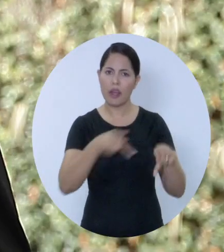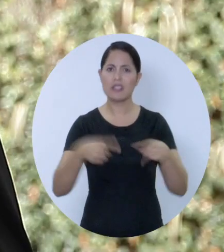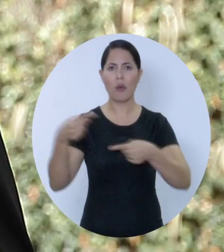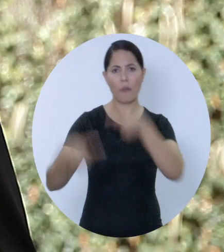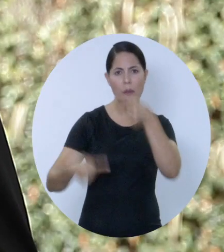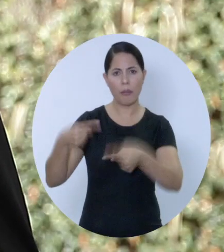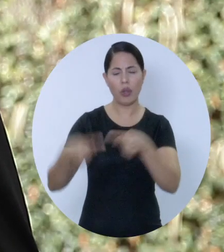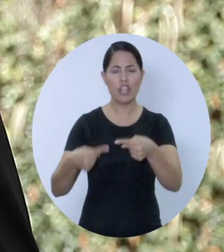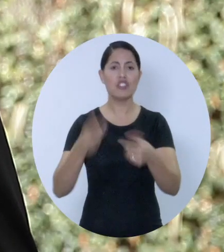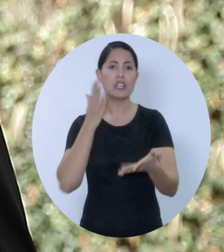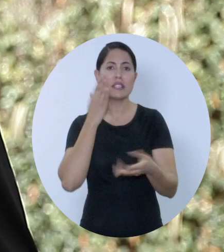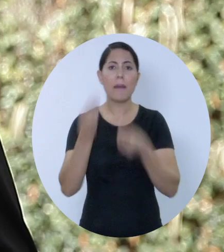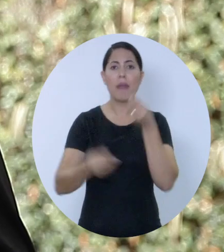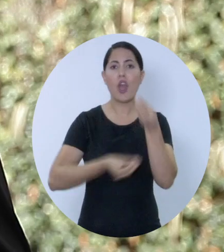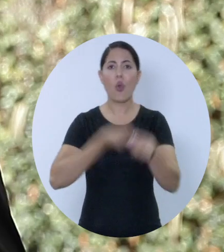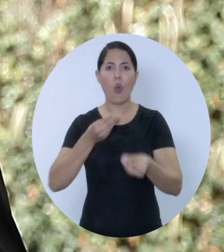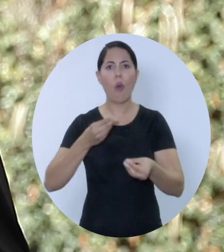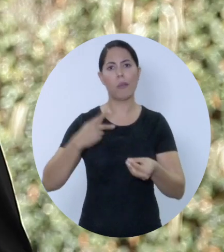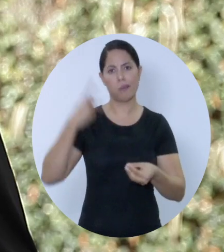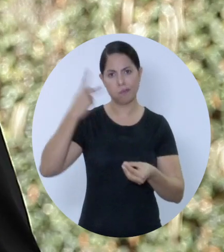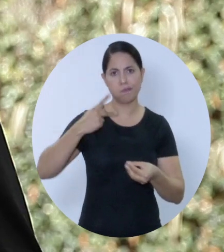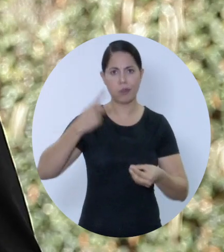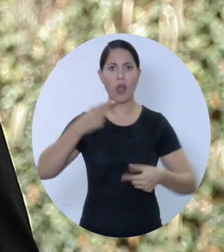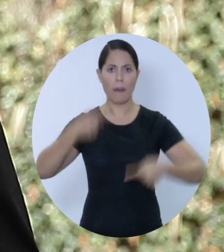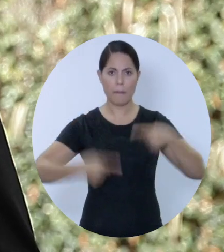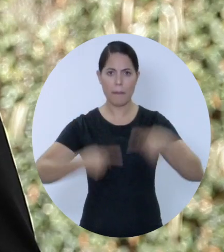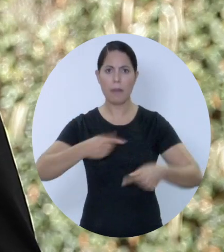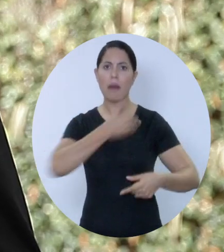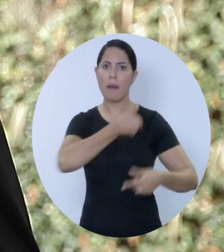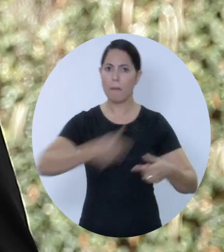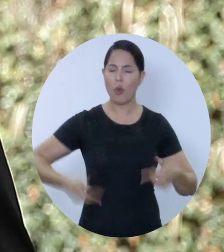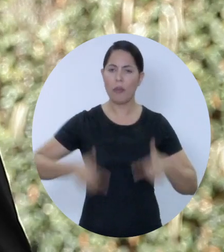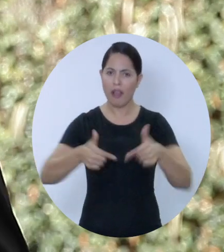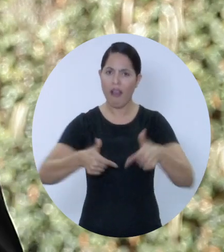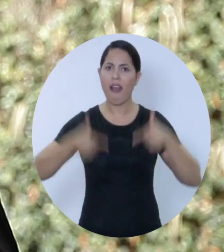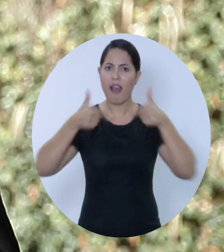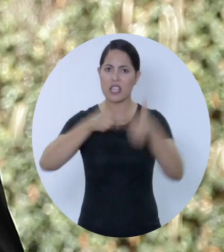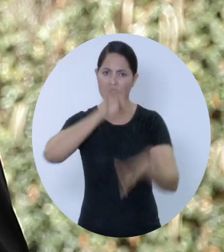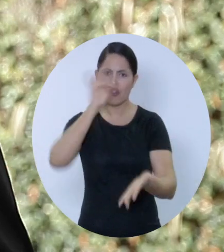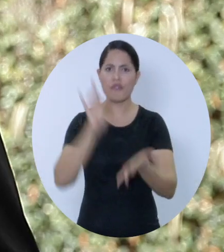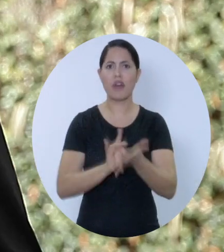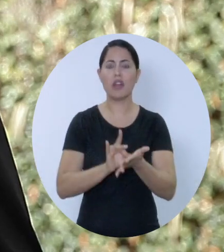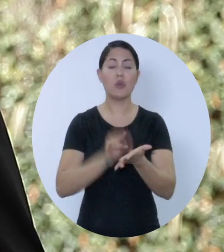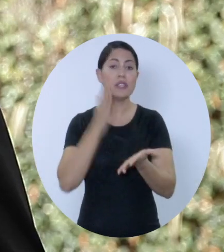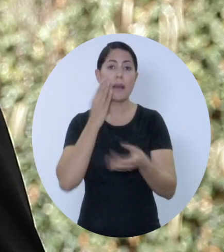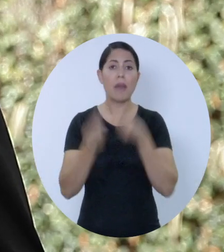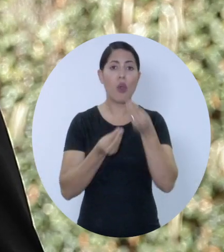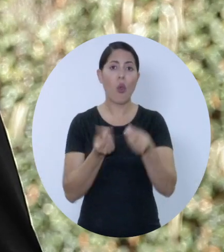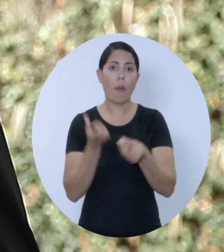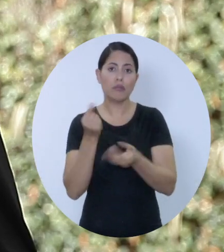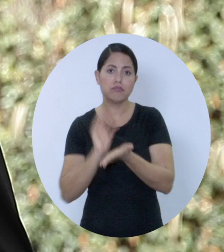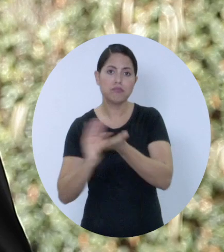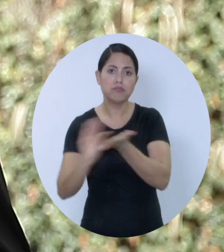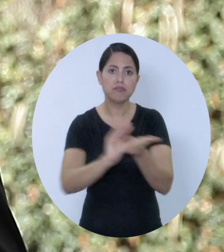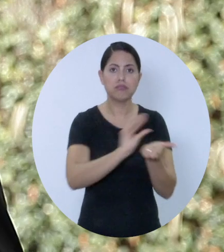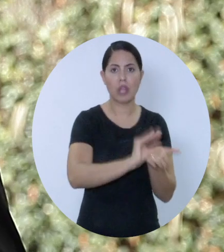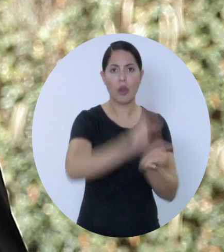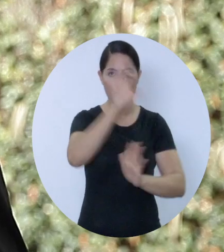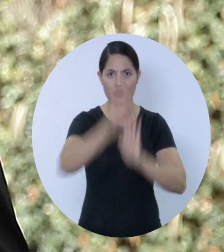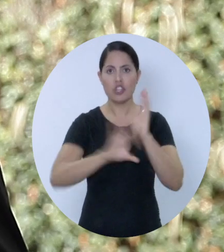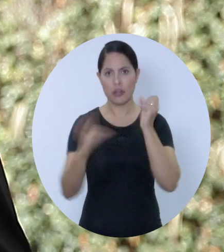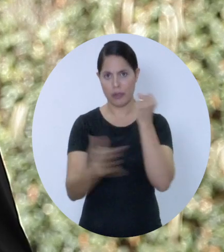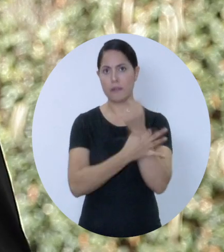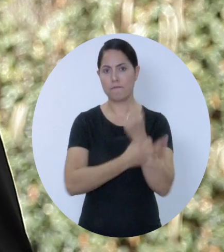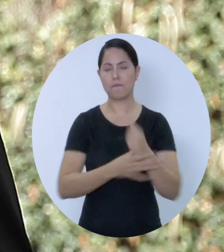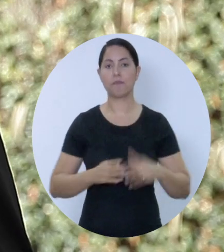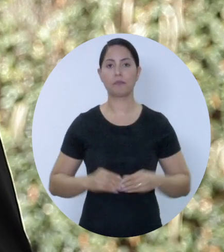juntamente com a sociedade, possam identificar as melhores políticas públicas e, claro, priorizar os recursos orçamentais tão